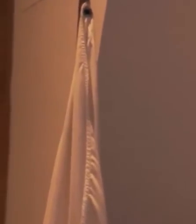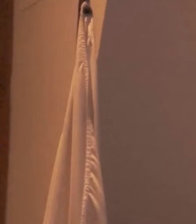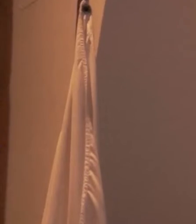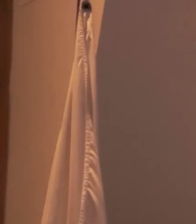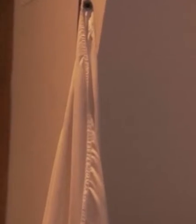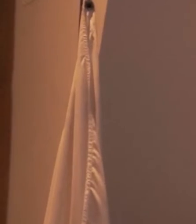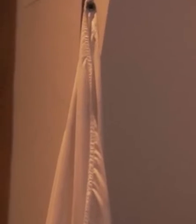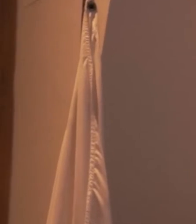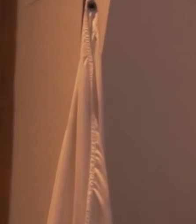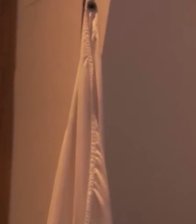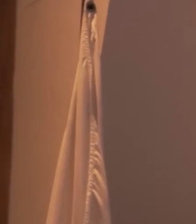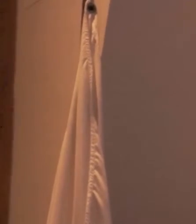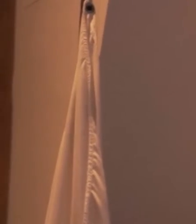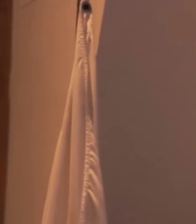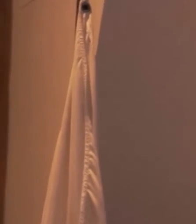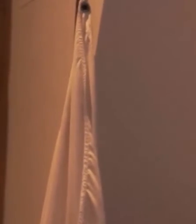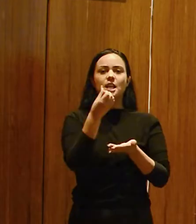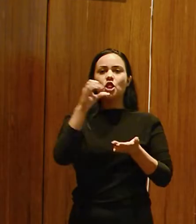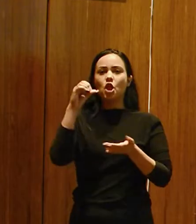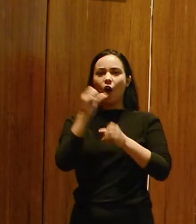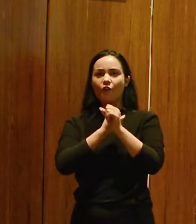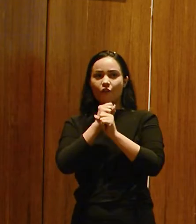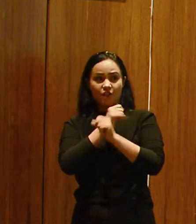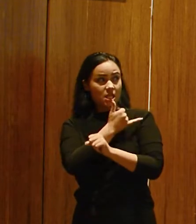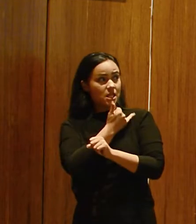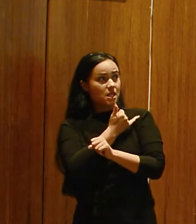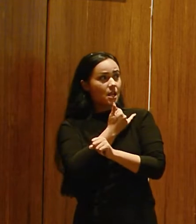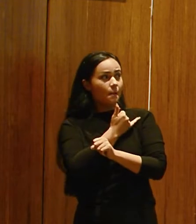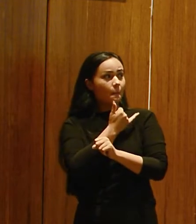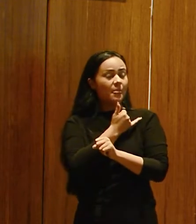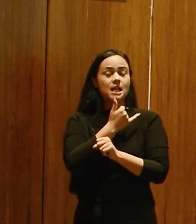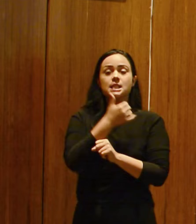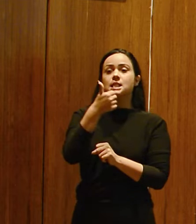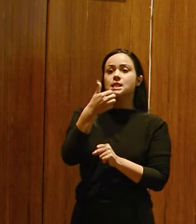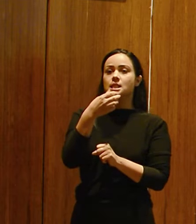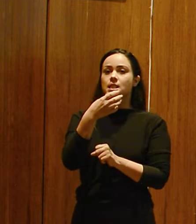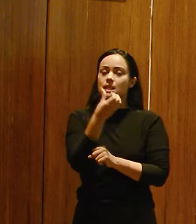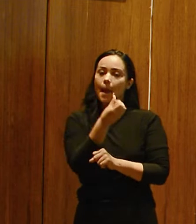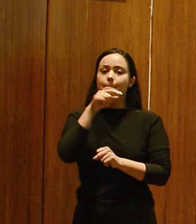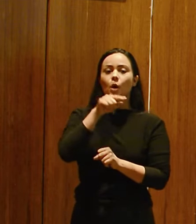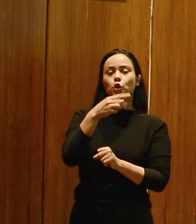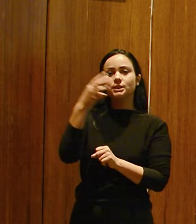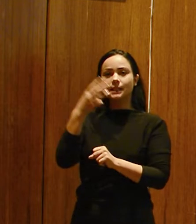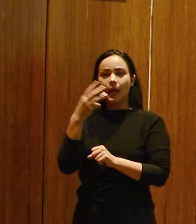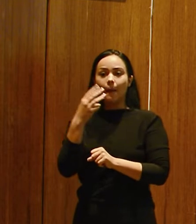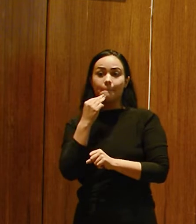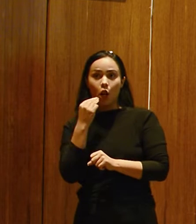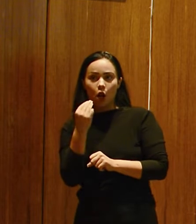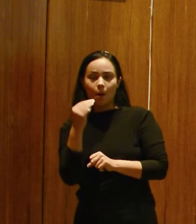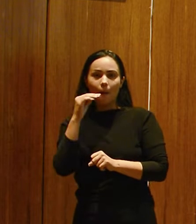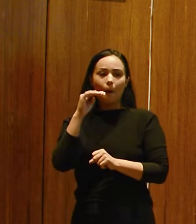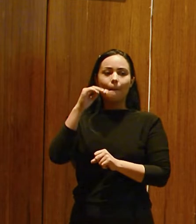de 60 a 69 anos, esse número chegue a 16,3 milhões de pessoas com perda auditiva.